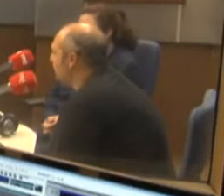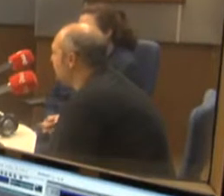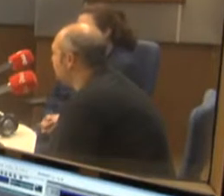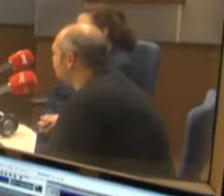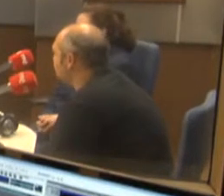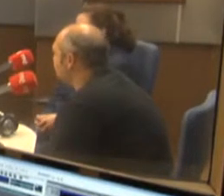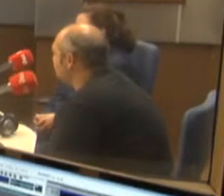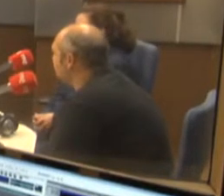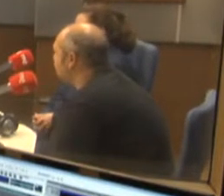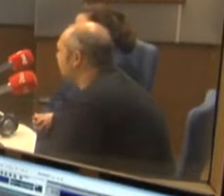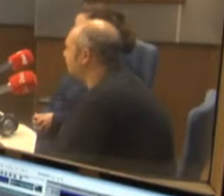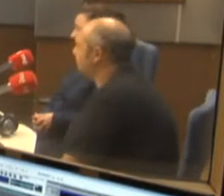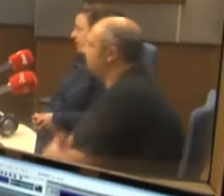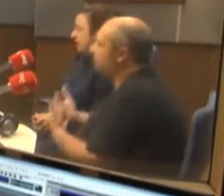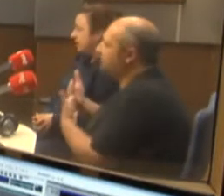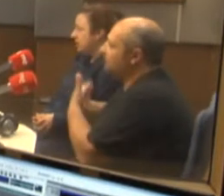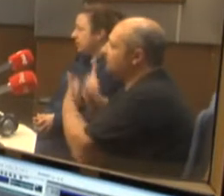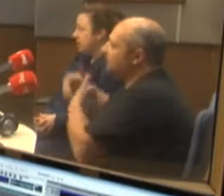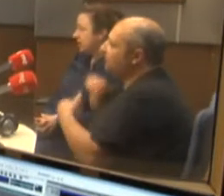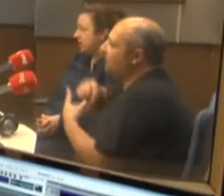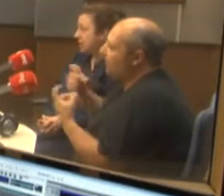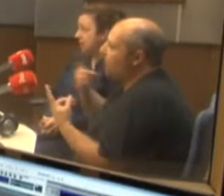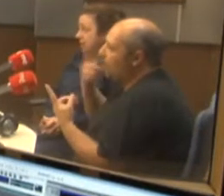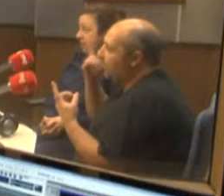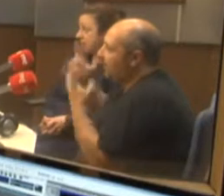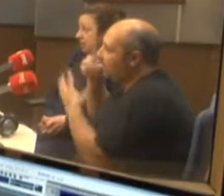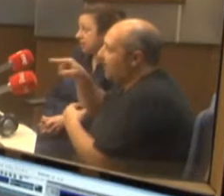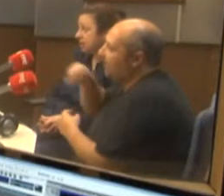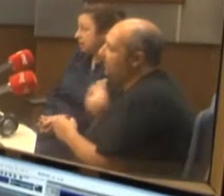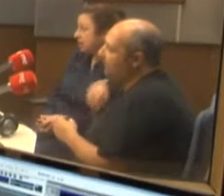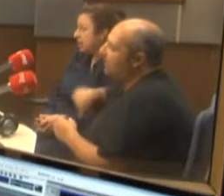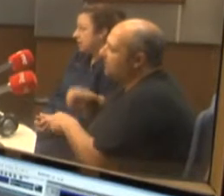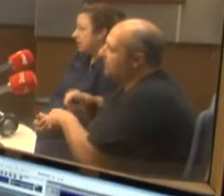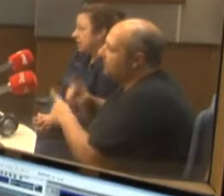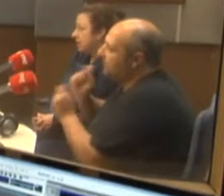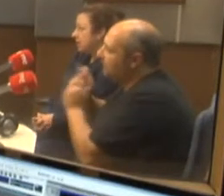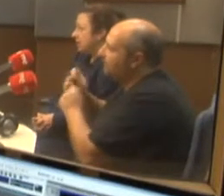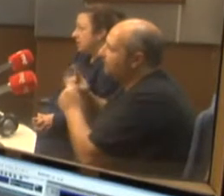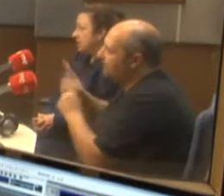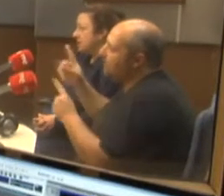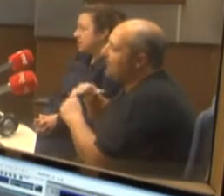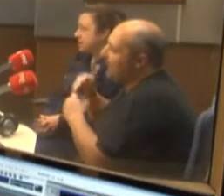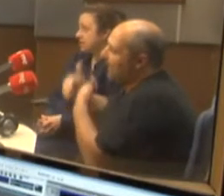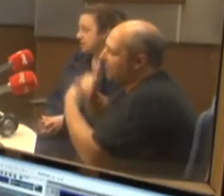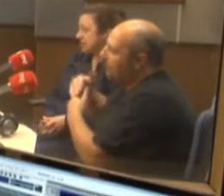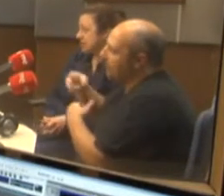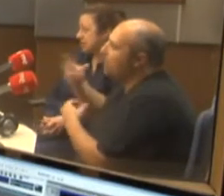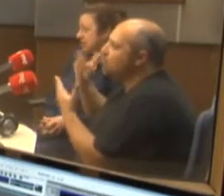usuarios. Pues ojalá que iniciativas como esta, como este tiempo de entrevistas, sirvan para eso. Muchísimas gracias